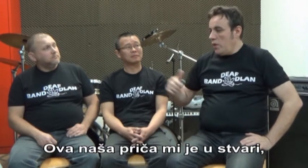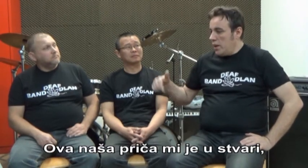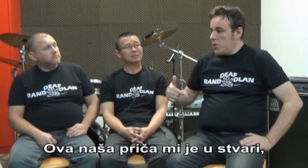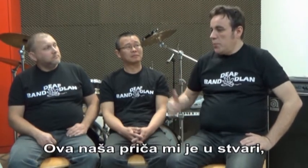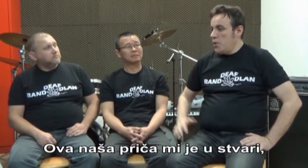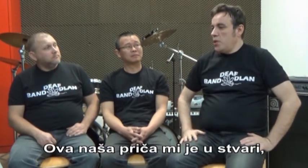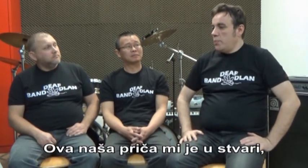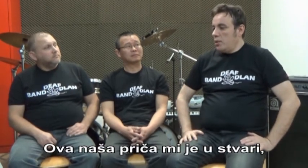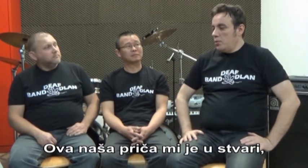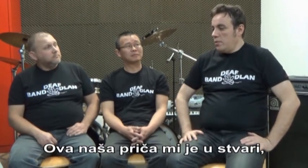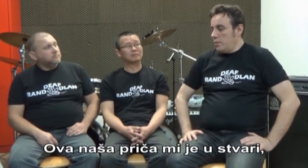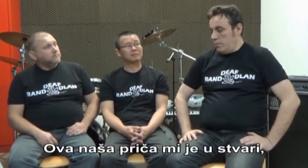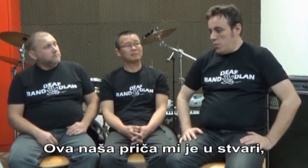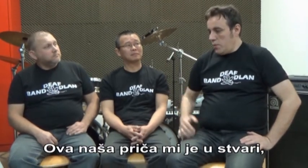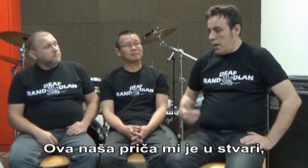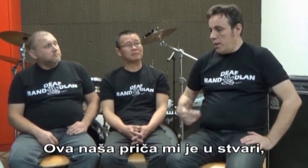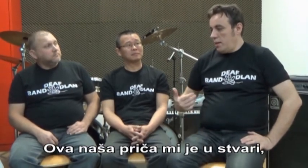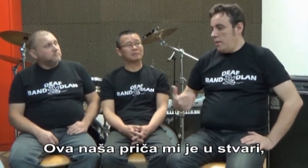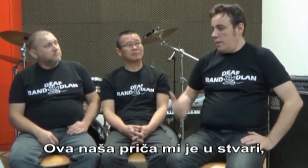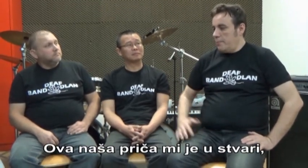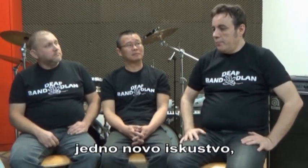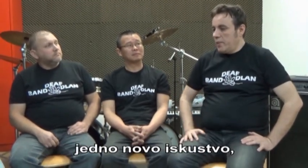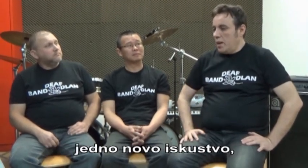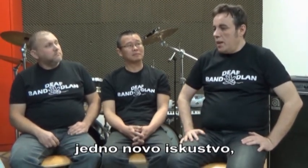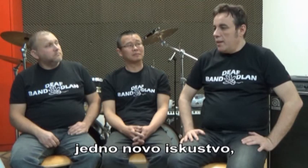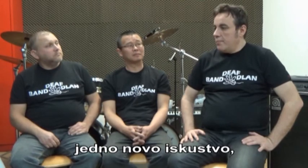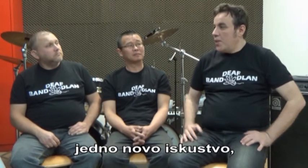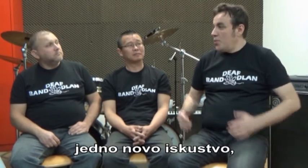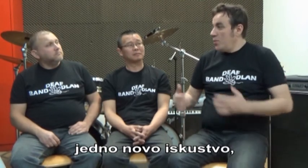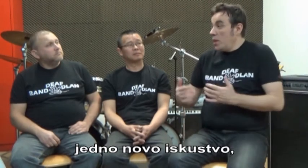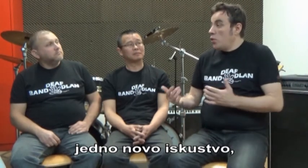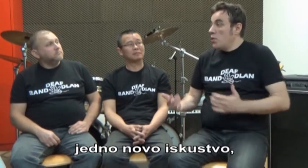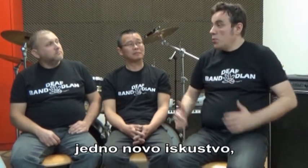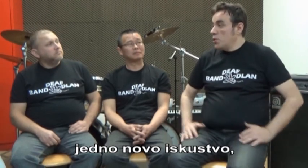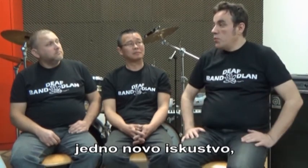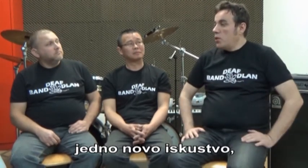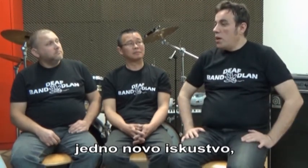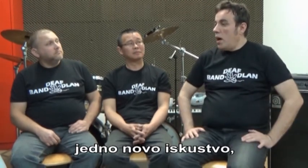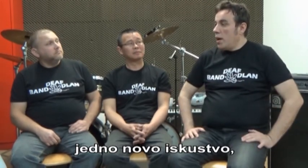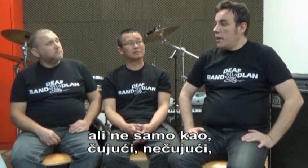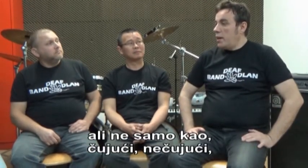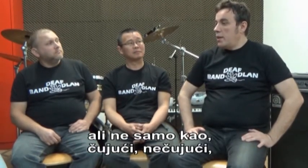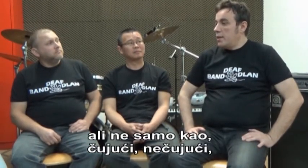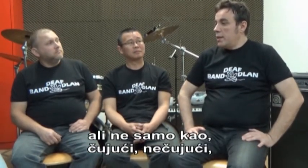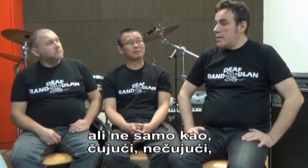naša priča mi je u stvari nešto, jedno novo iskustvo, ali je ne samo